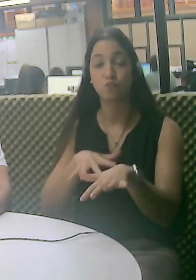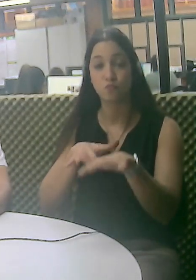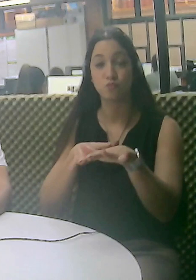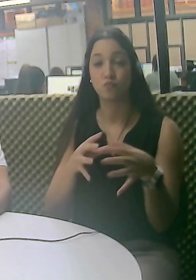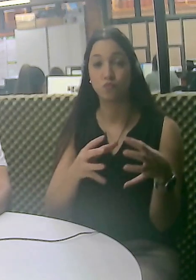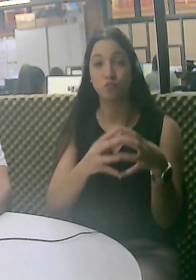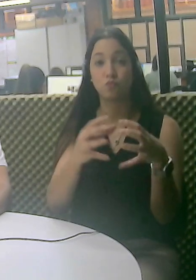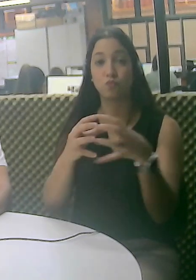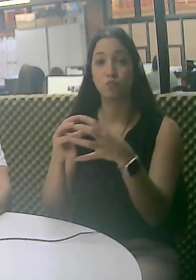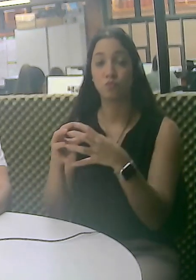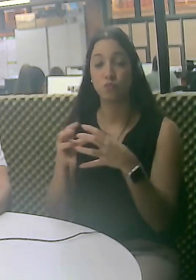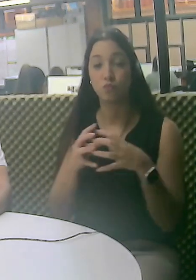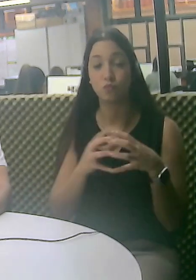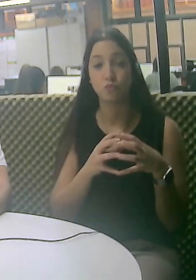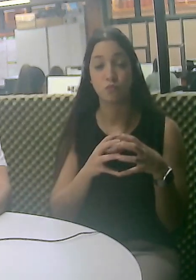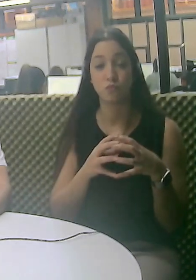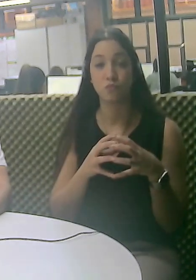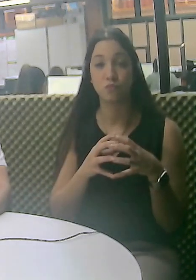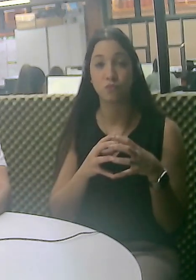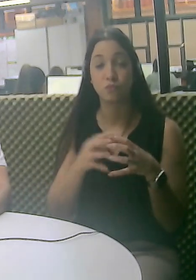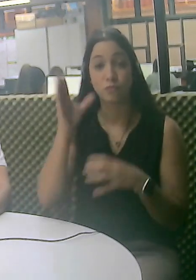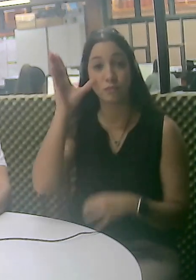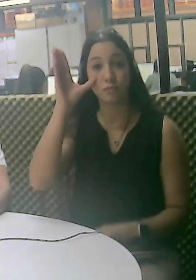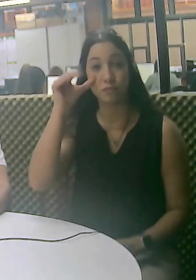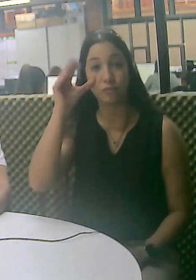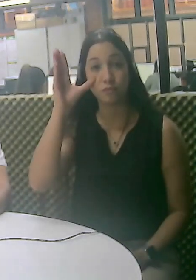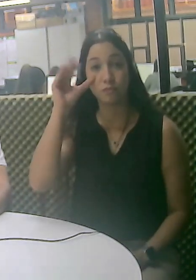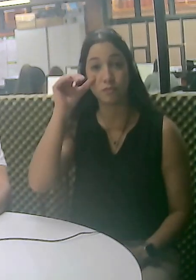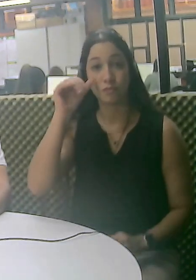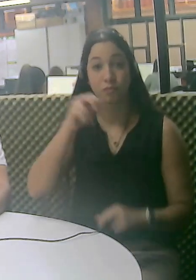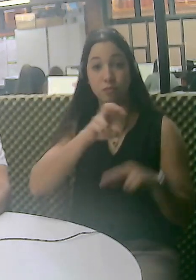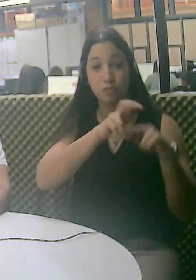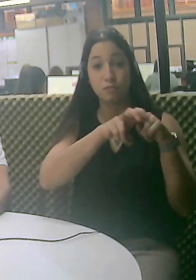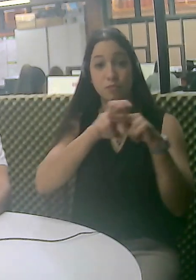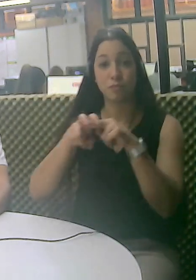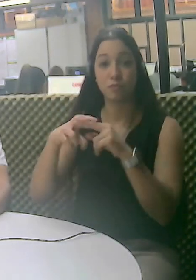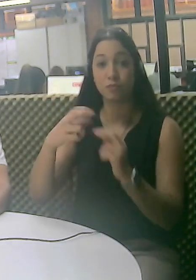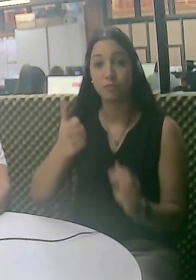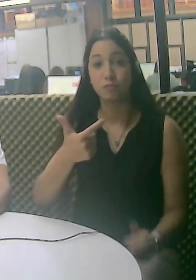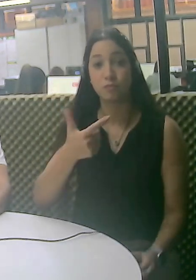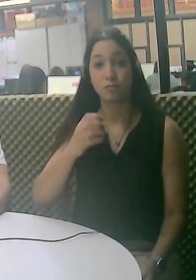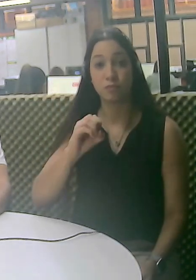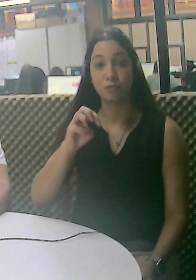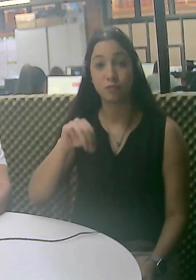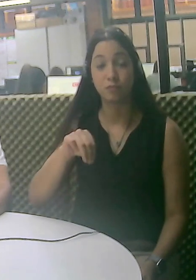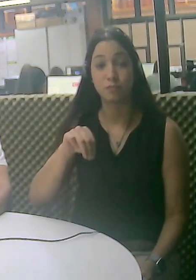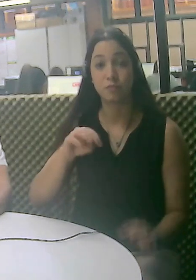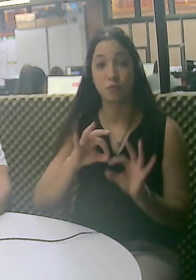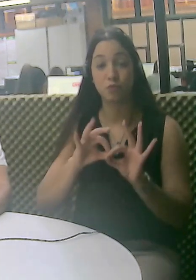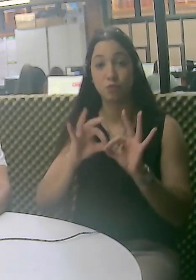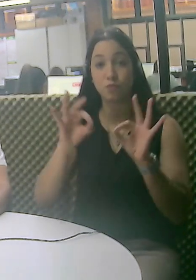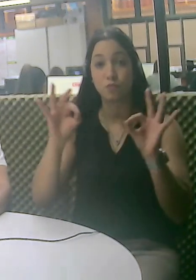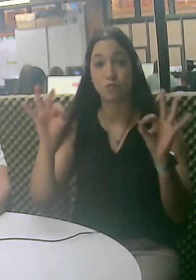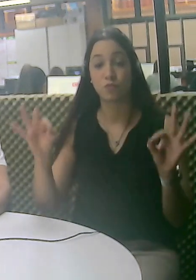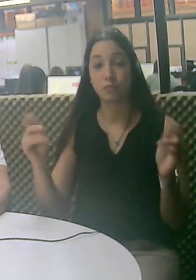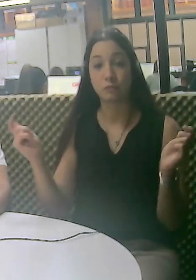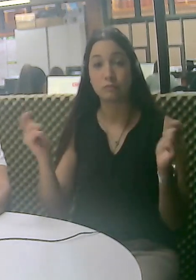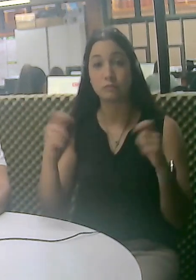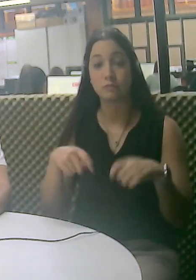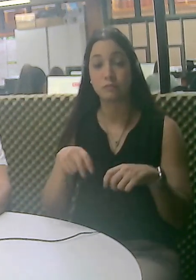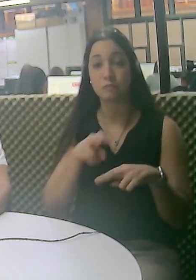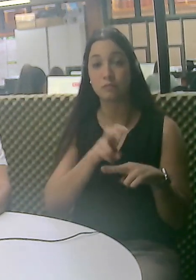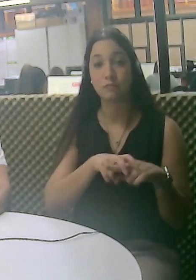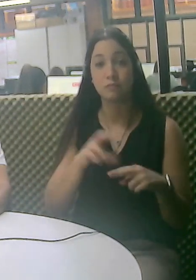dos blocos carnavalescos poderão ser assistidos em uma arquibancada com 120 metros de comprimento e capacidade para